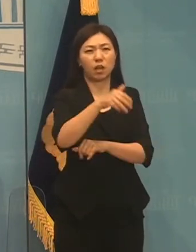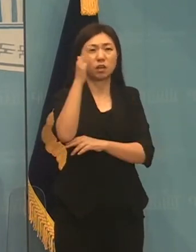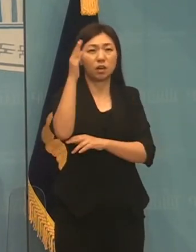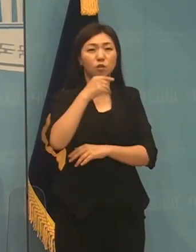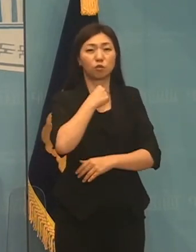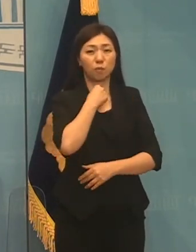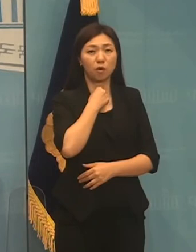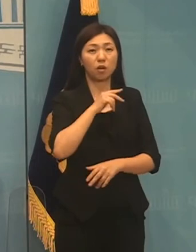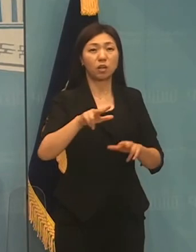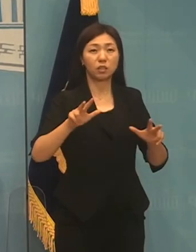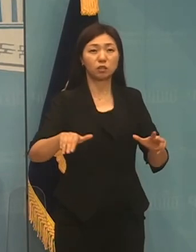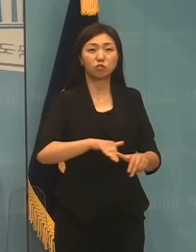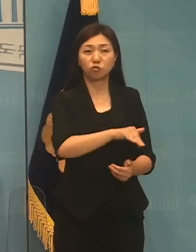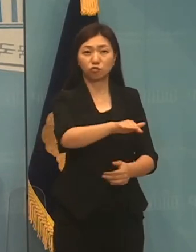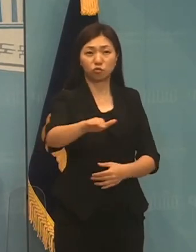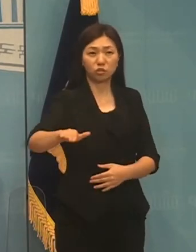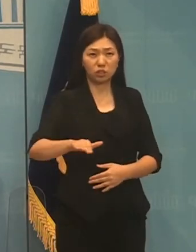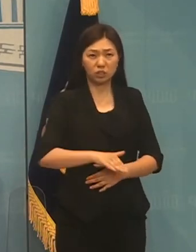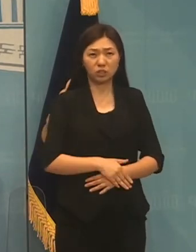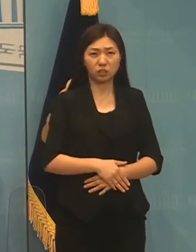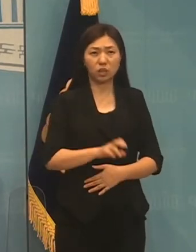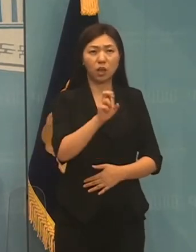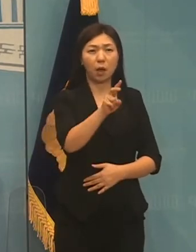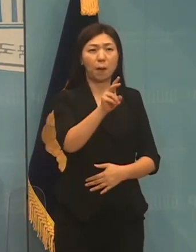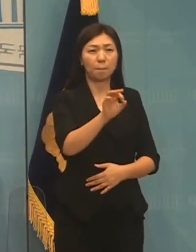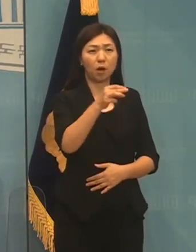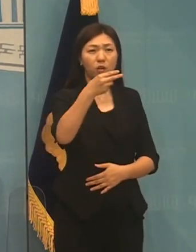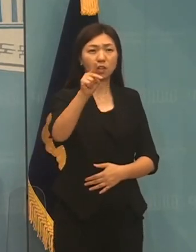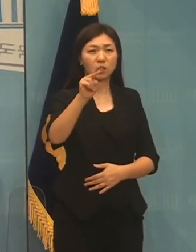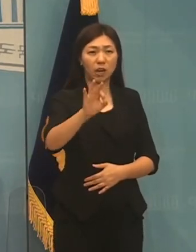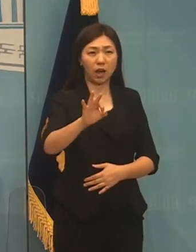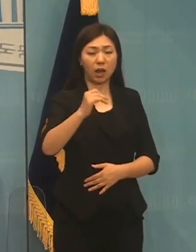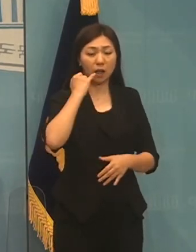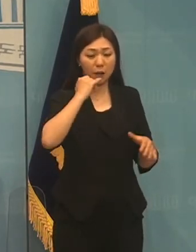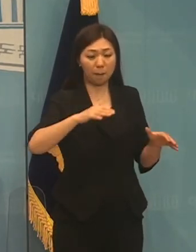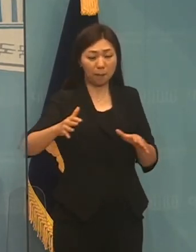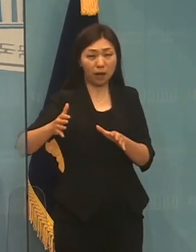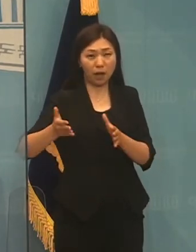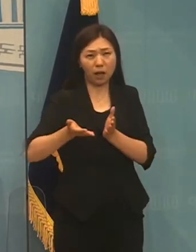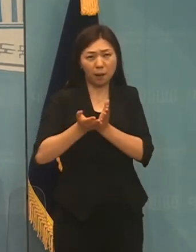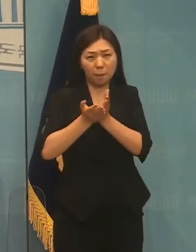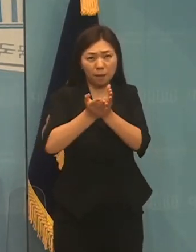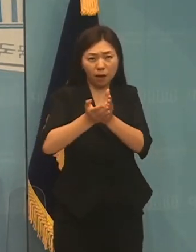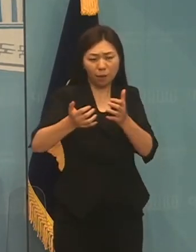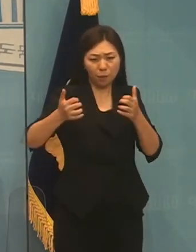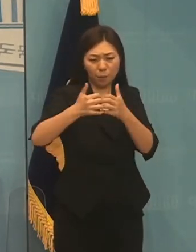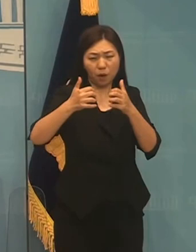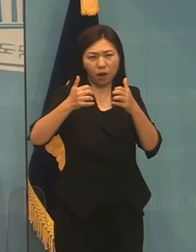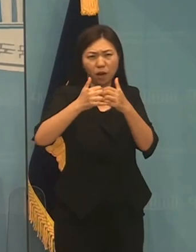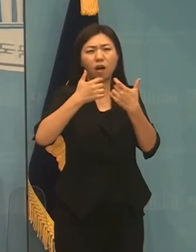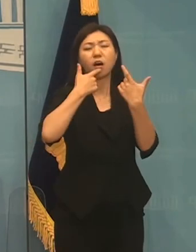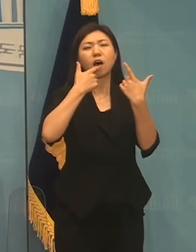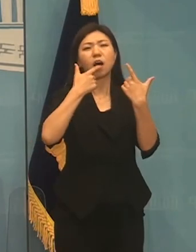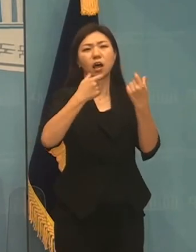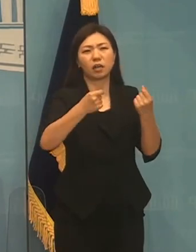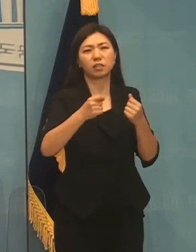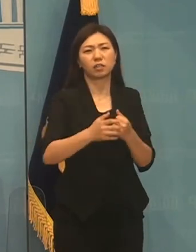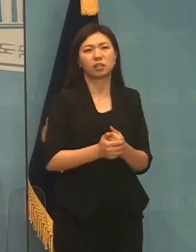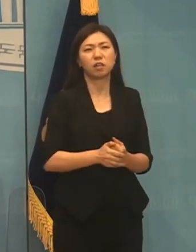지금 우리는 맹량의 전 못지않은 절체절명의 상해 직면하고 있습니다.